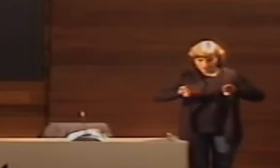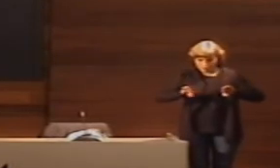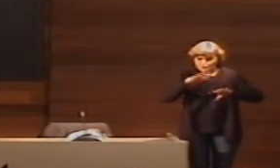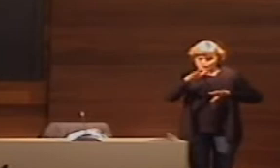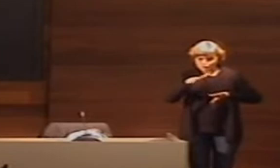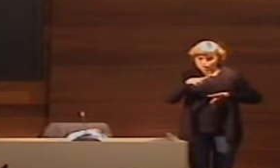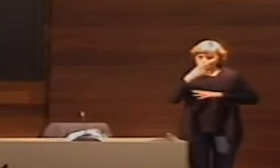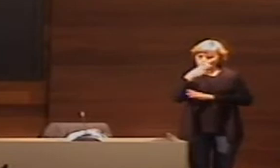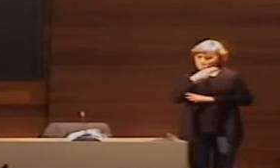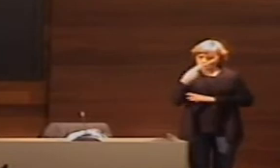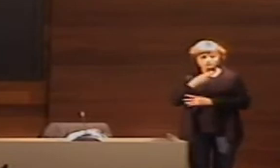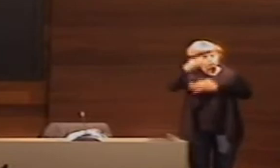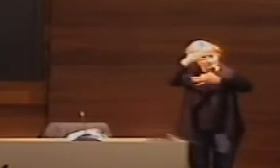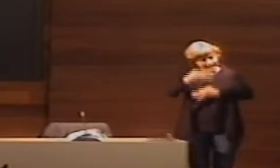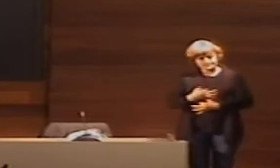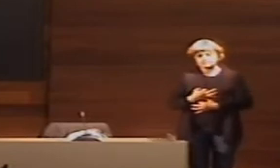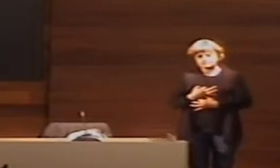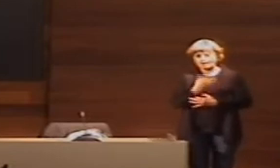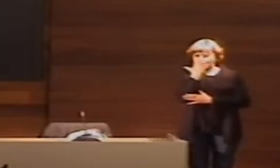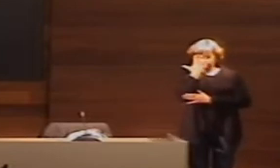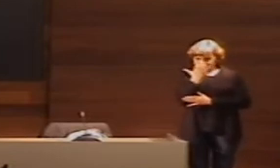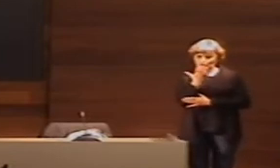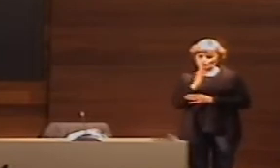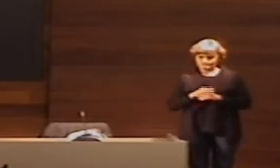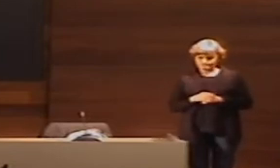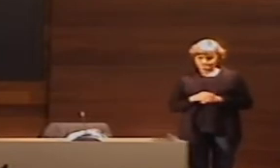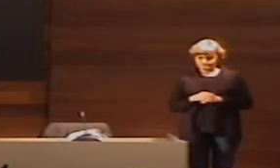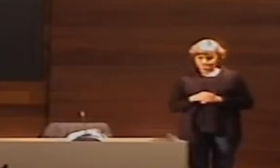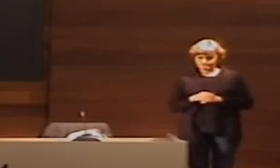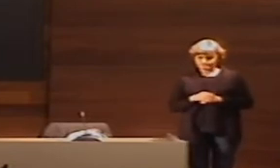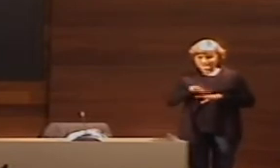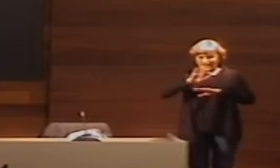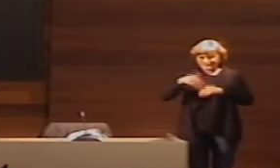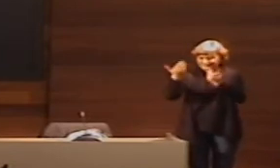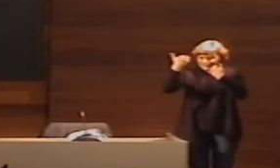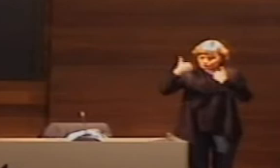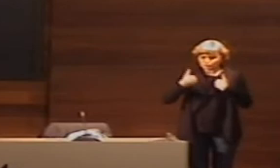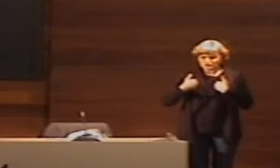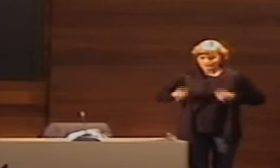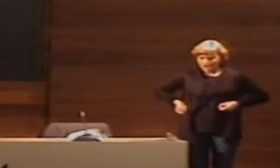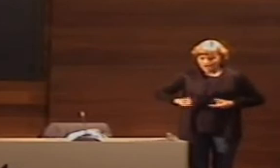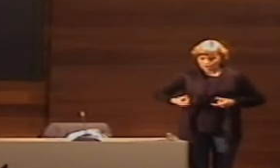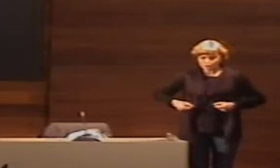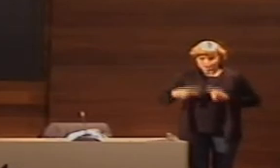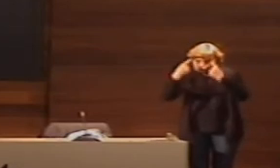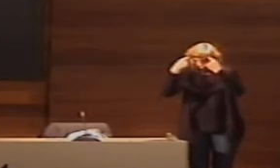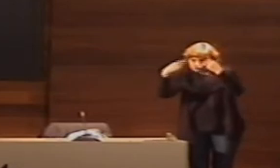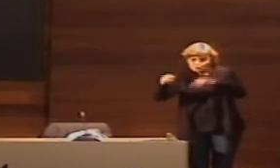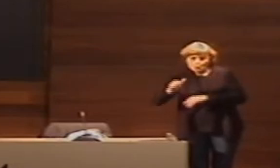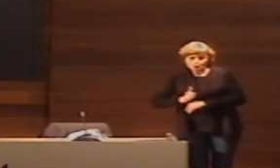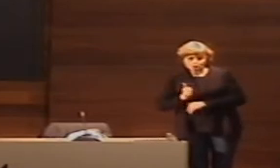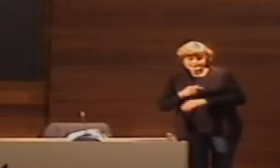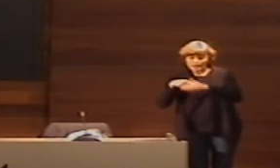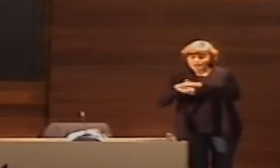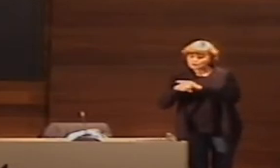en que causa problemas, ¿no? Y hacerlo, en algunos casos, por lo menos responsable financiero, de modo que liberas del coste a